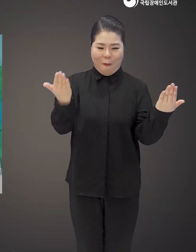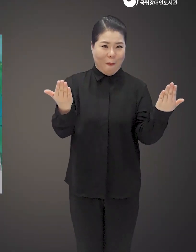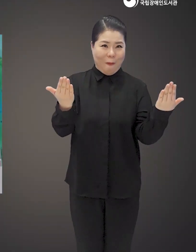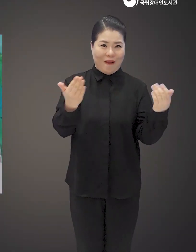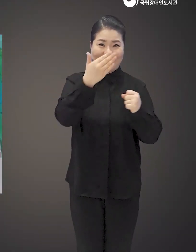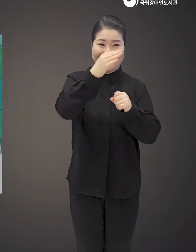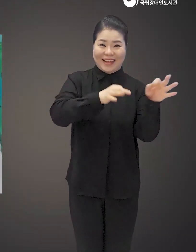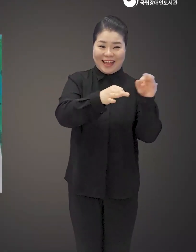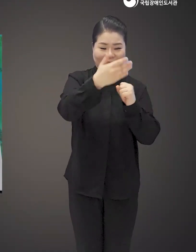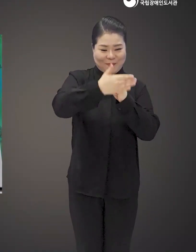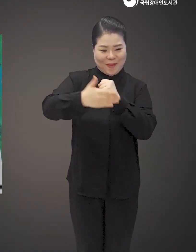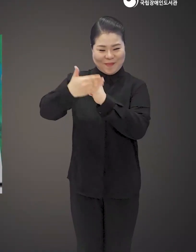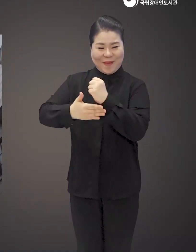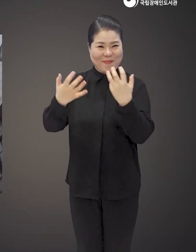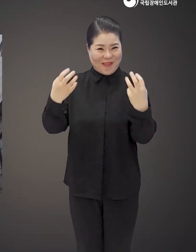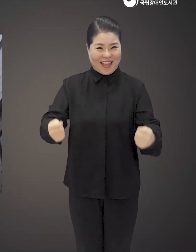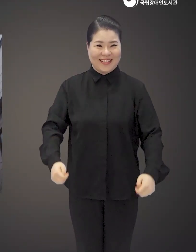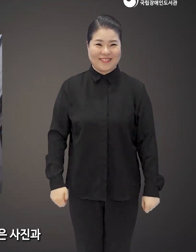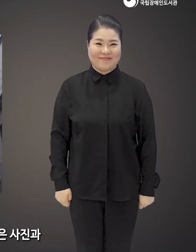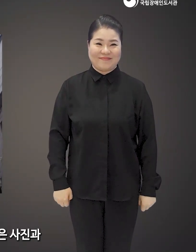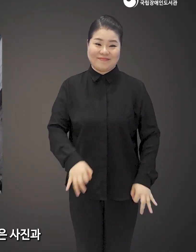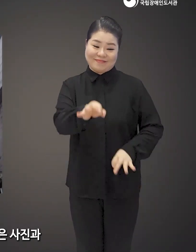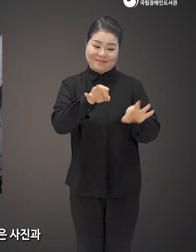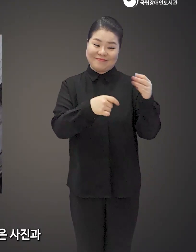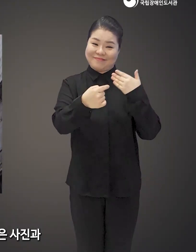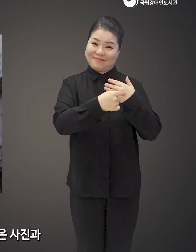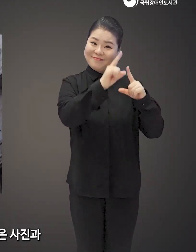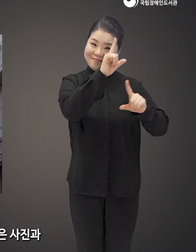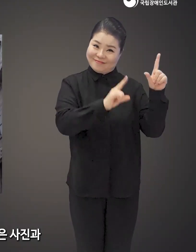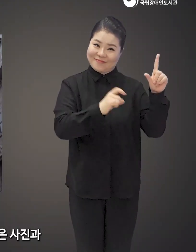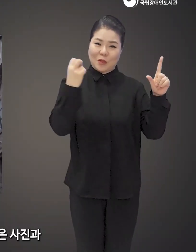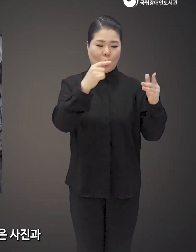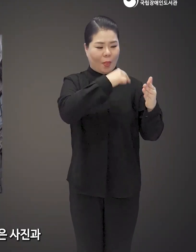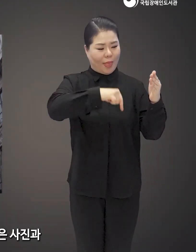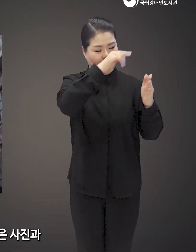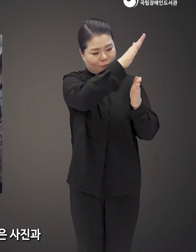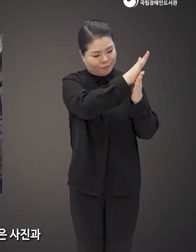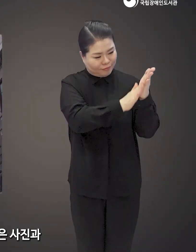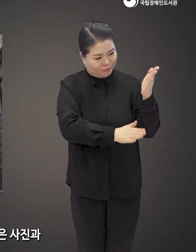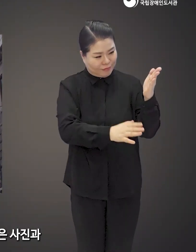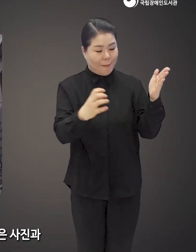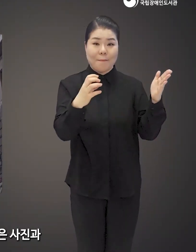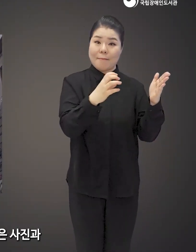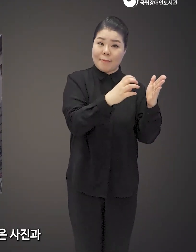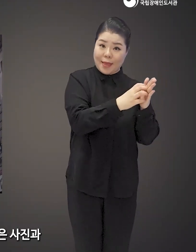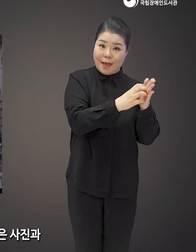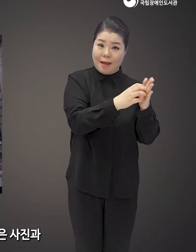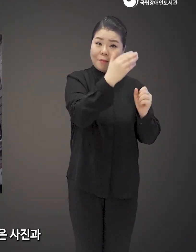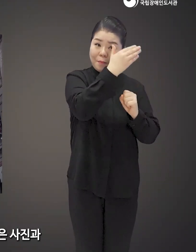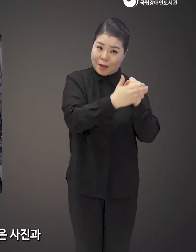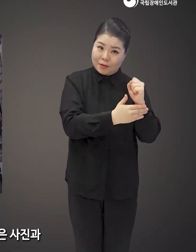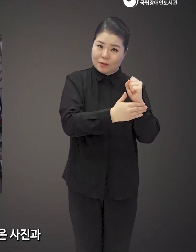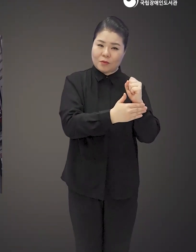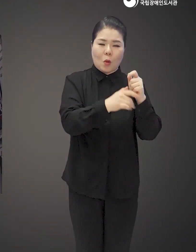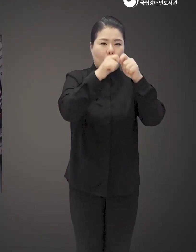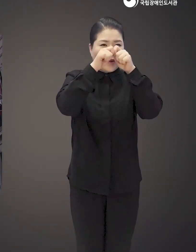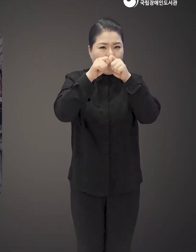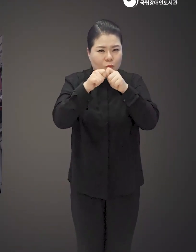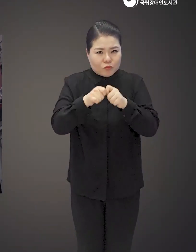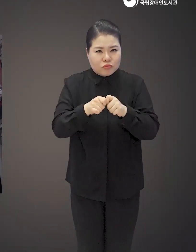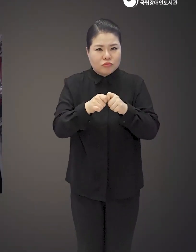가득한 상점들의 사진이 가득합니다. 특히 가게의 전경은 물론 내부 한 벽면을 고스란히 담은